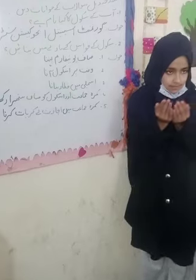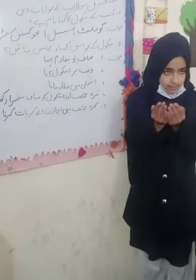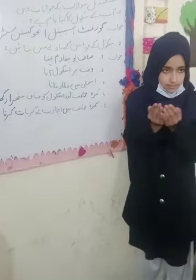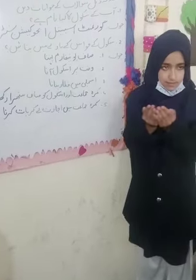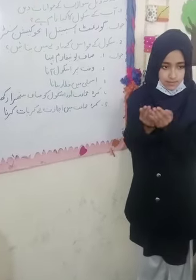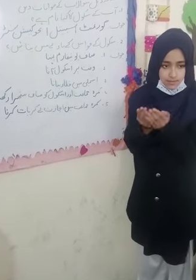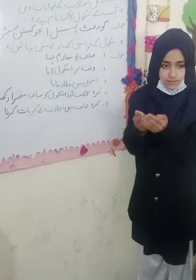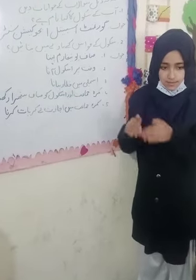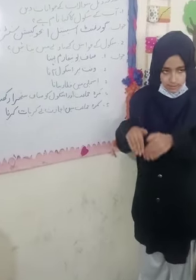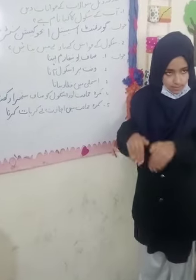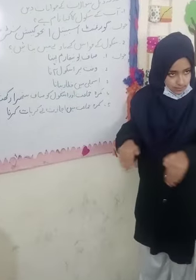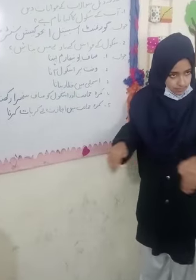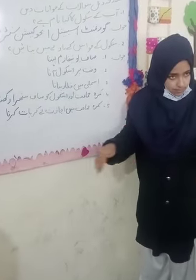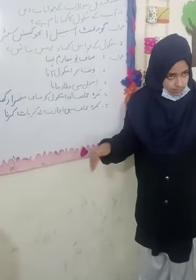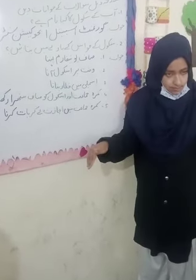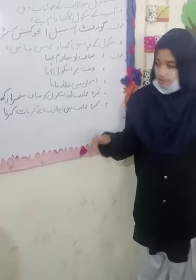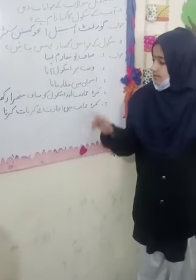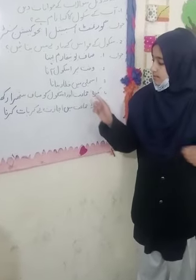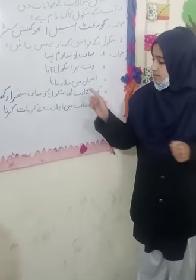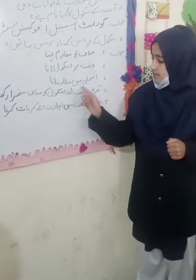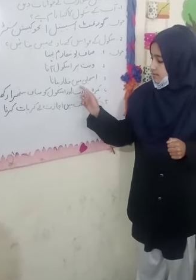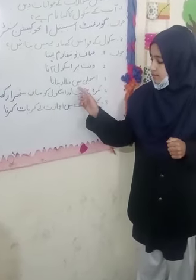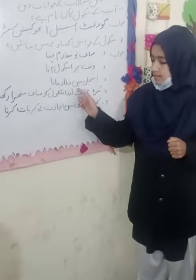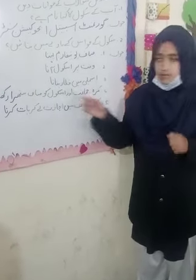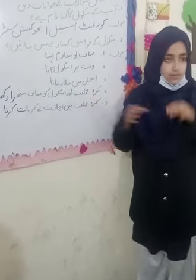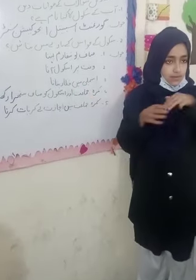असेंबली में